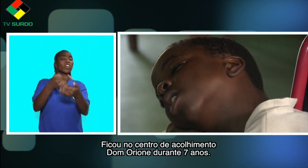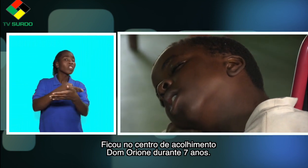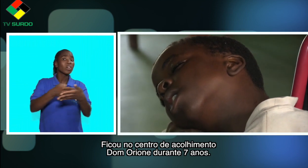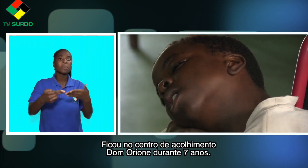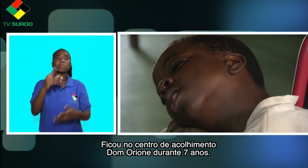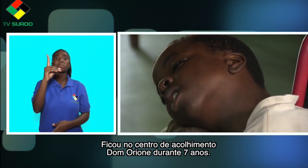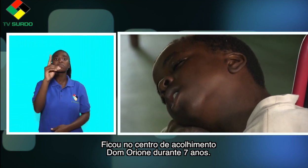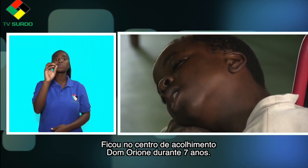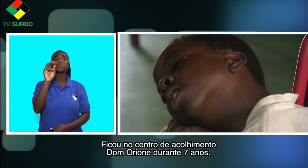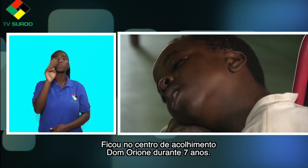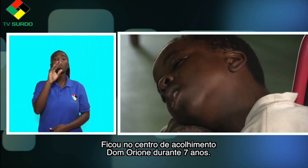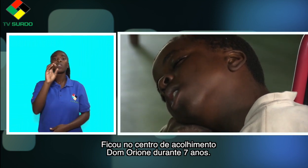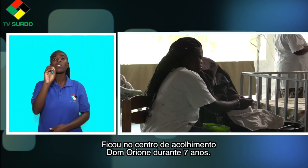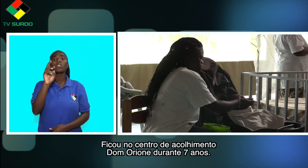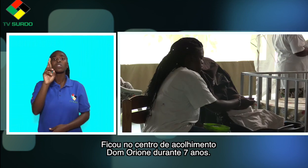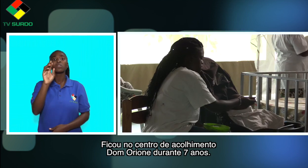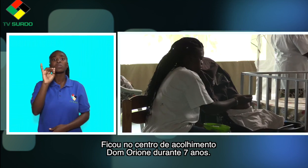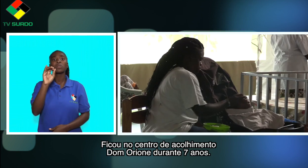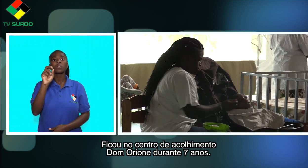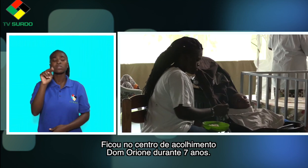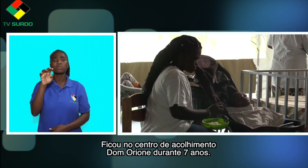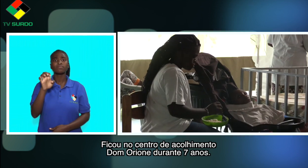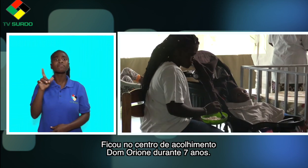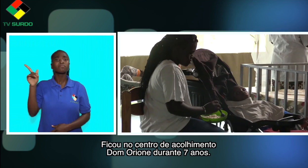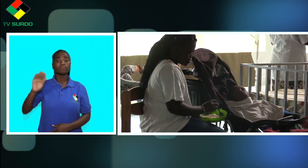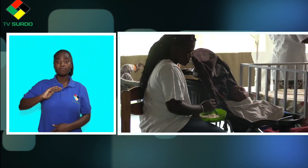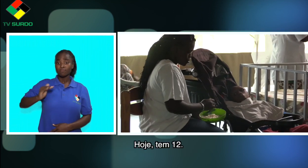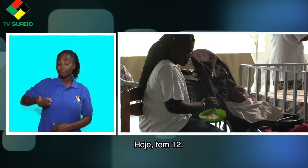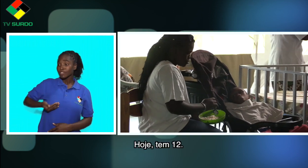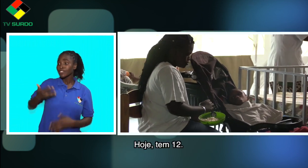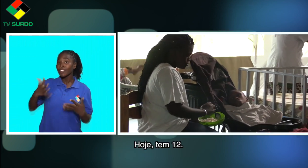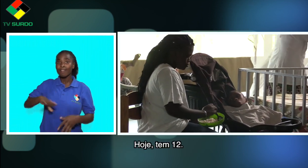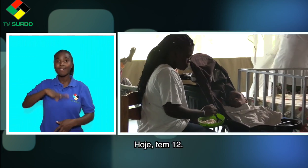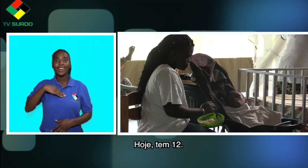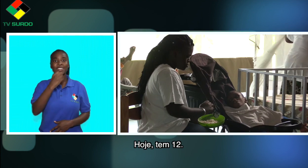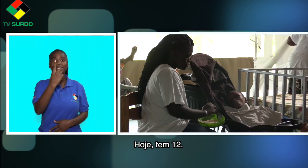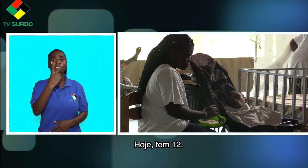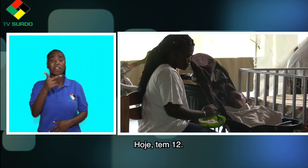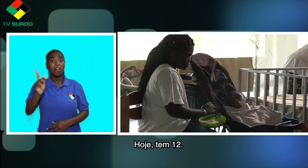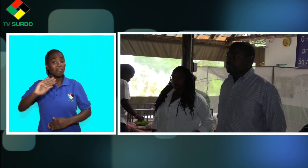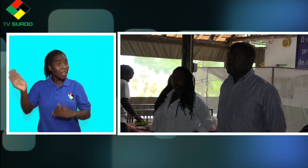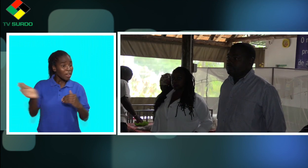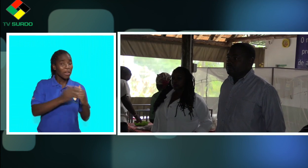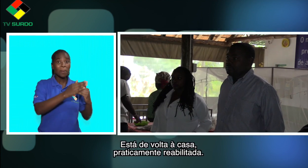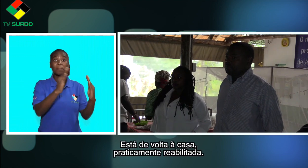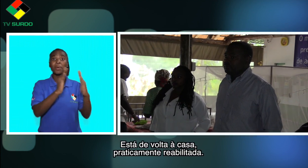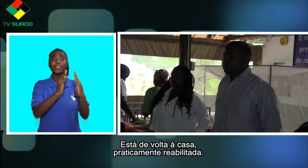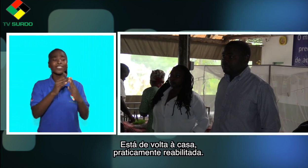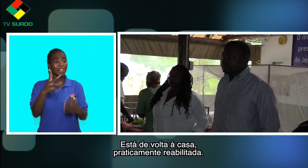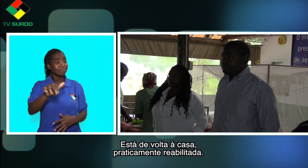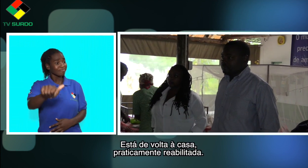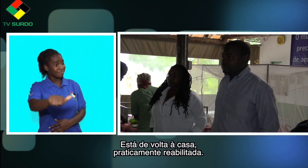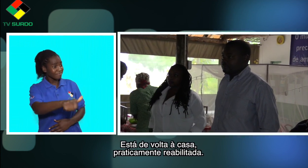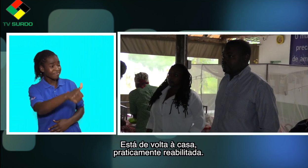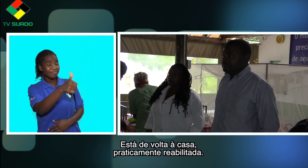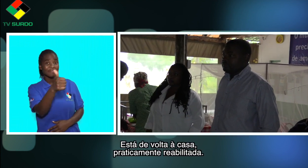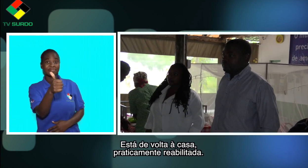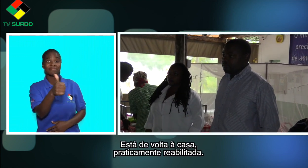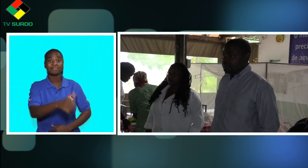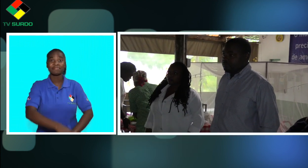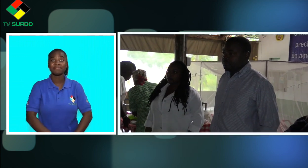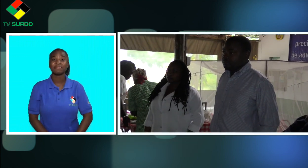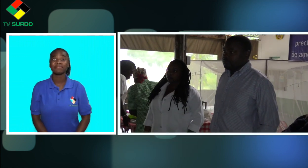acolhimento Dom Orion durante 7 anos. Hoje tem 12. Está de volta à casa,